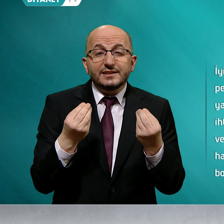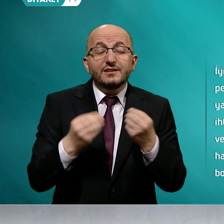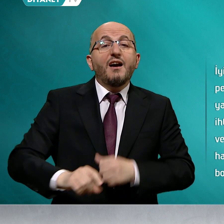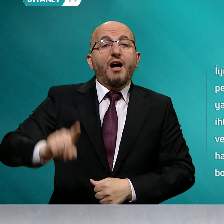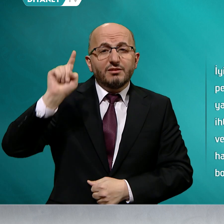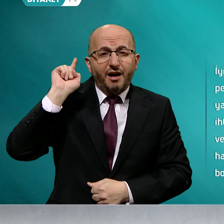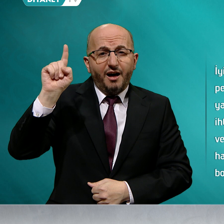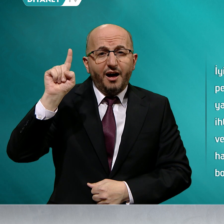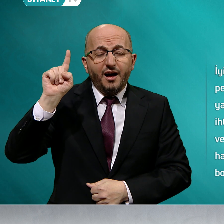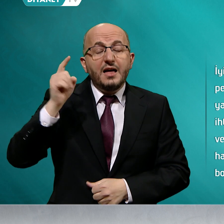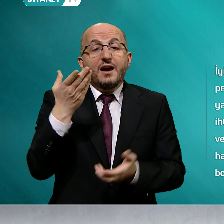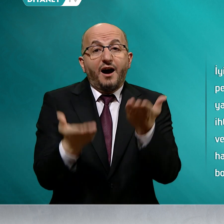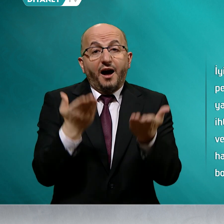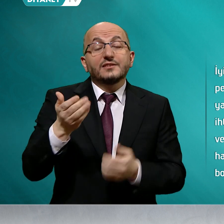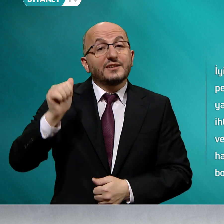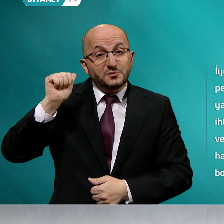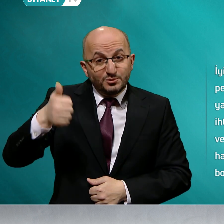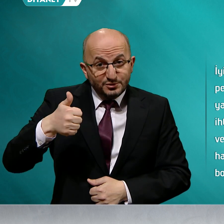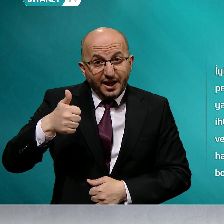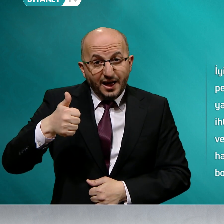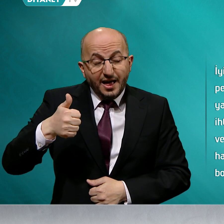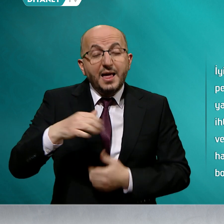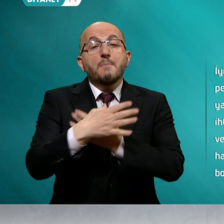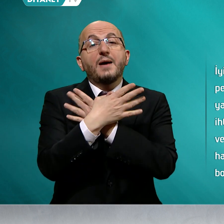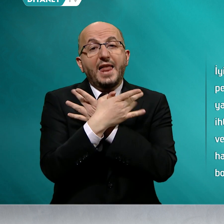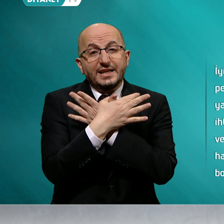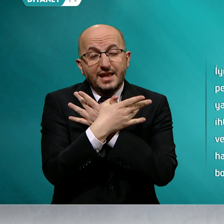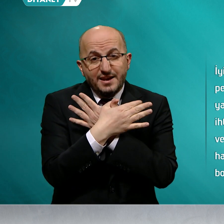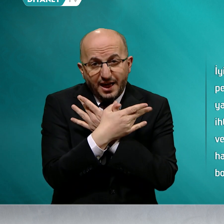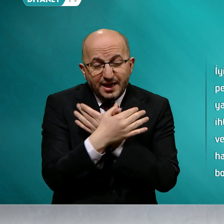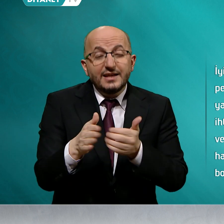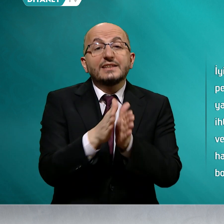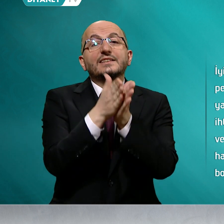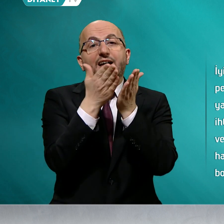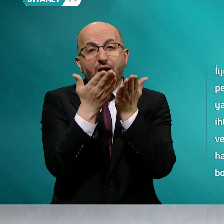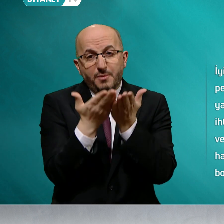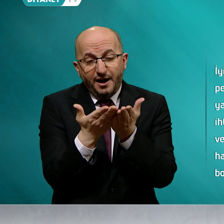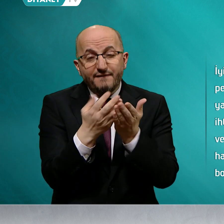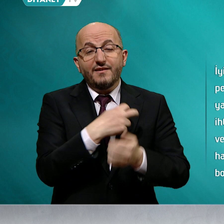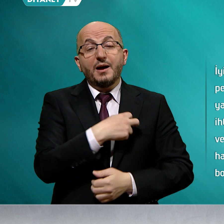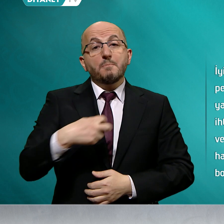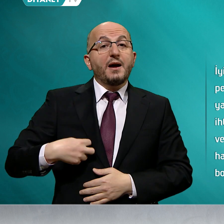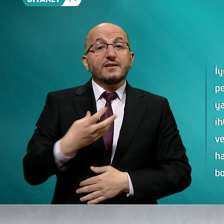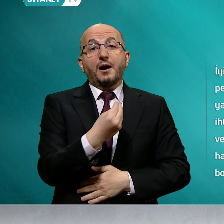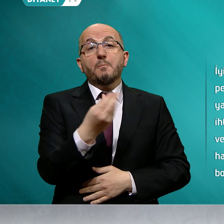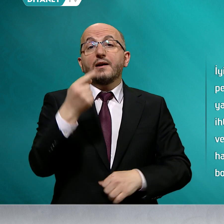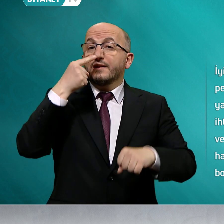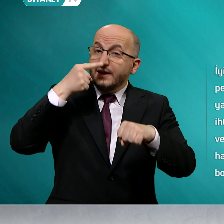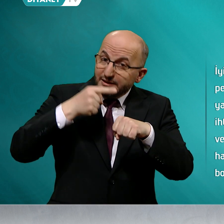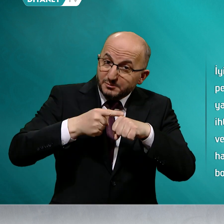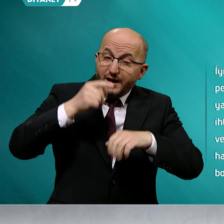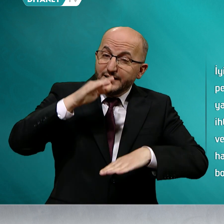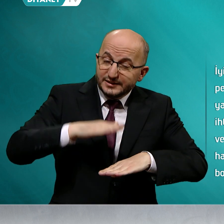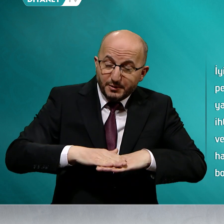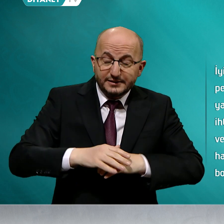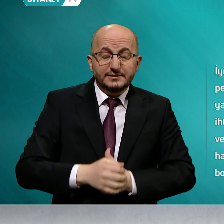İyilik Allah'a, ahiret gününe, meleklere, kitaba ve peygamberlere